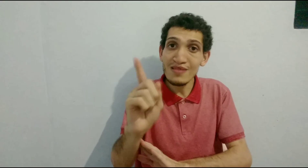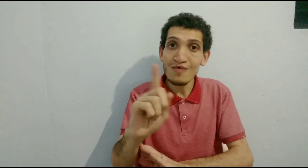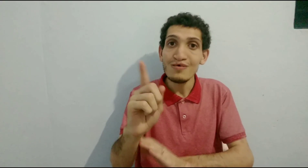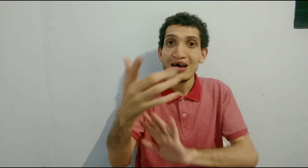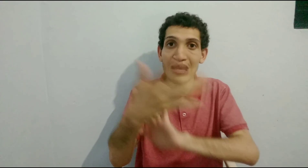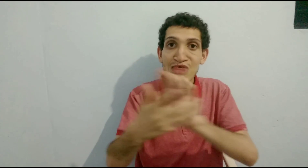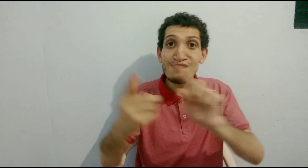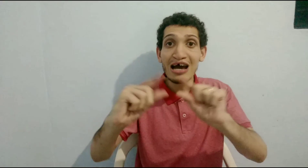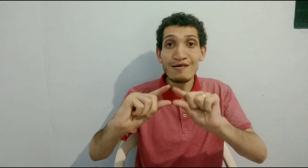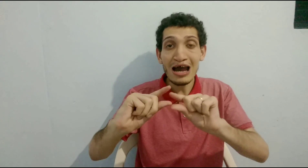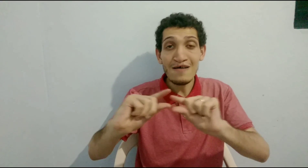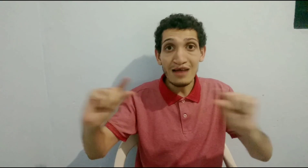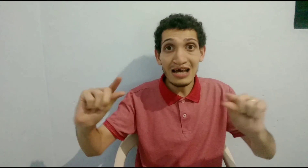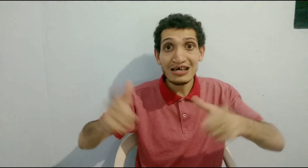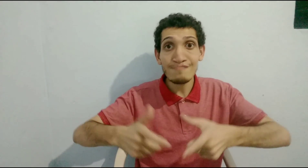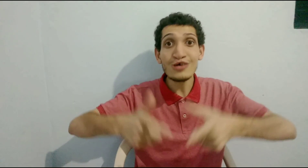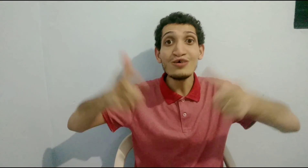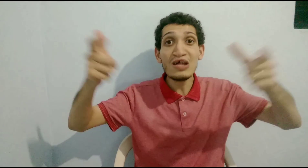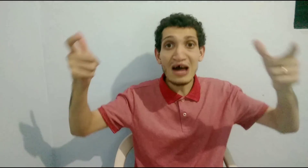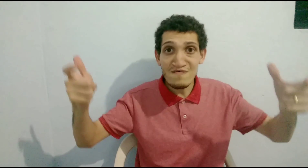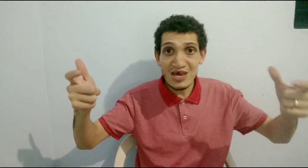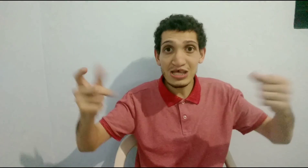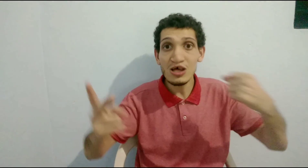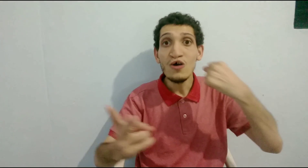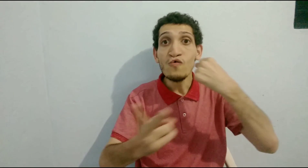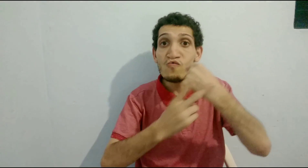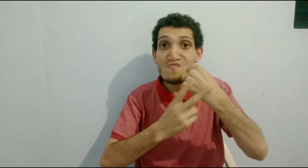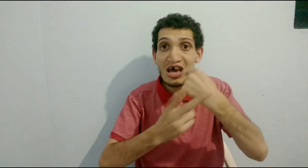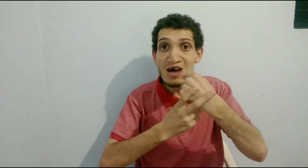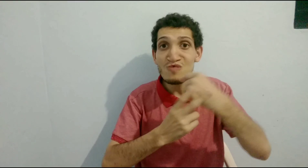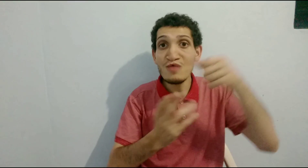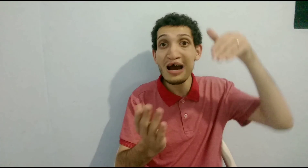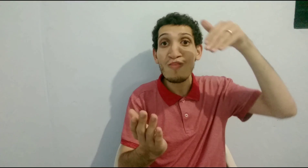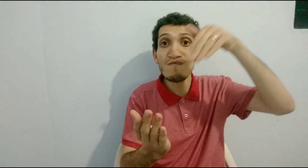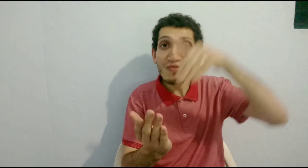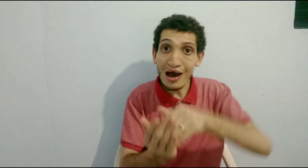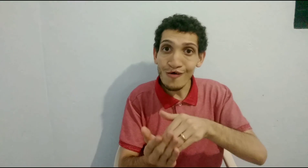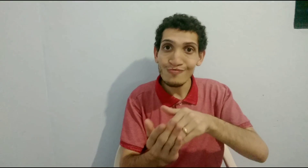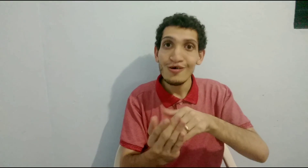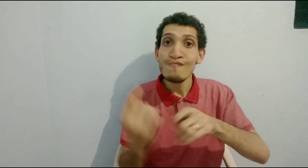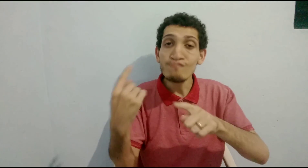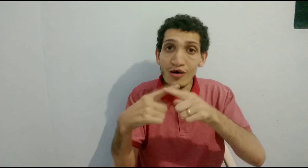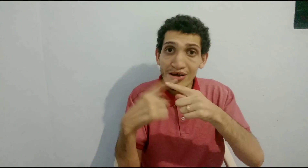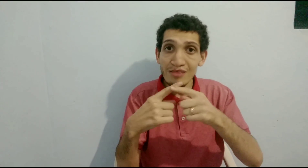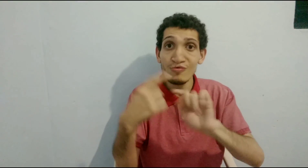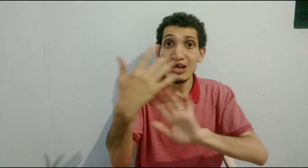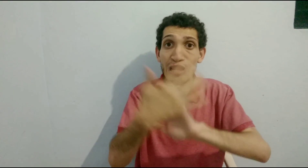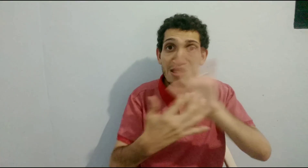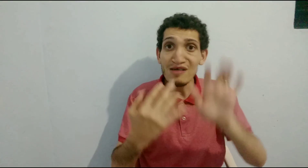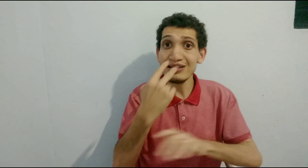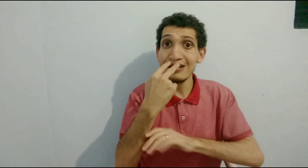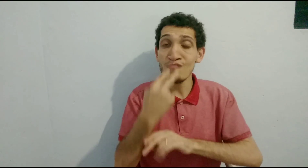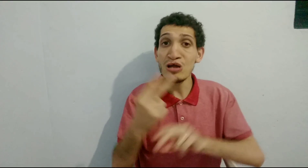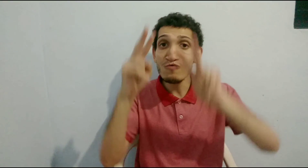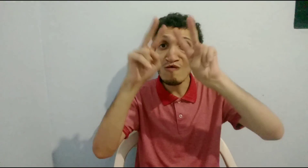não. Em livra, as prazes, a maioria das vezes, o verbo, ele vai no final. Por quê? Porque em livra, é uma língua